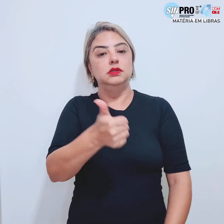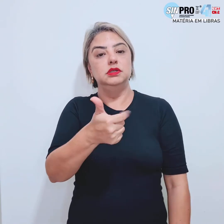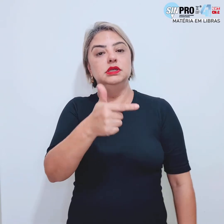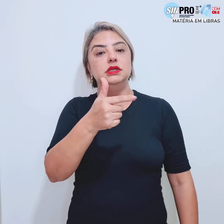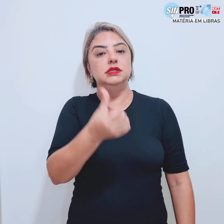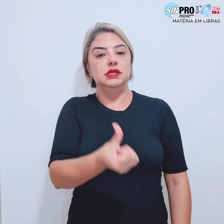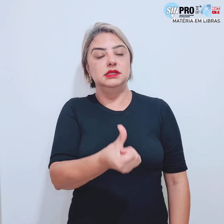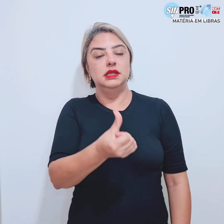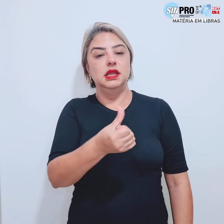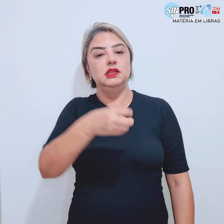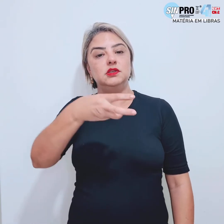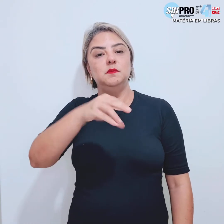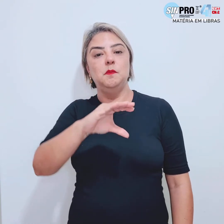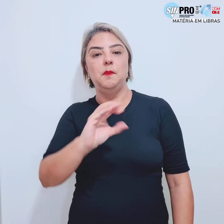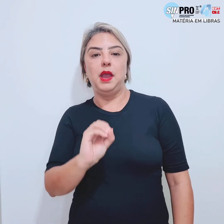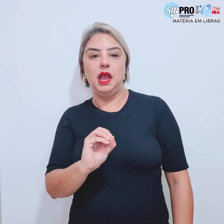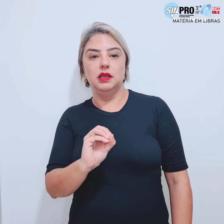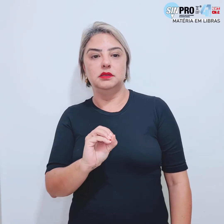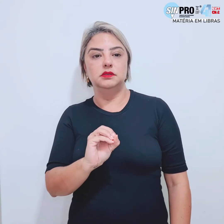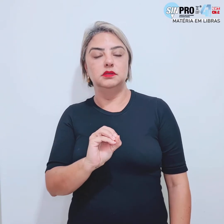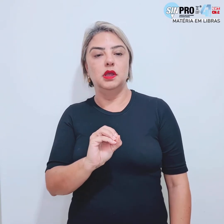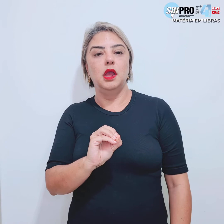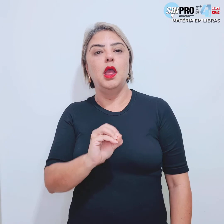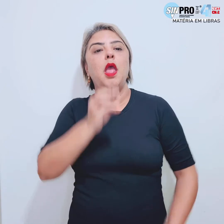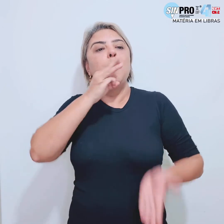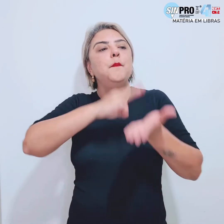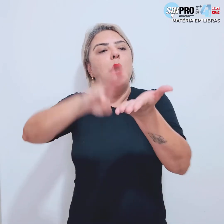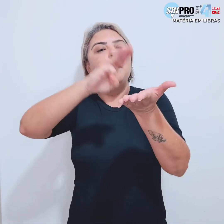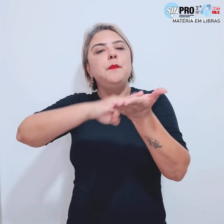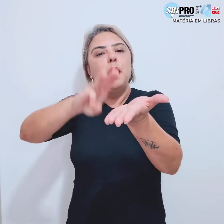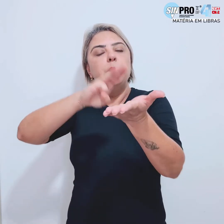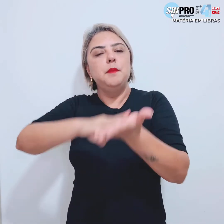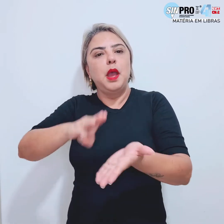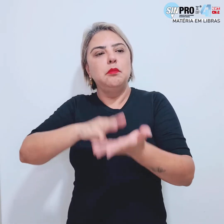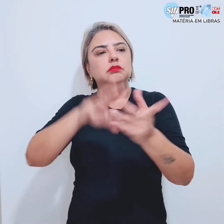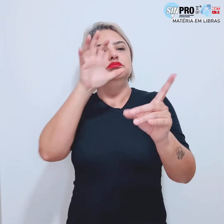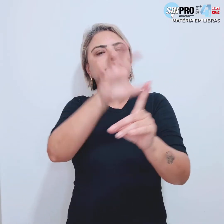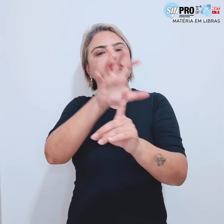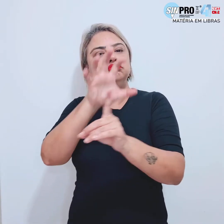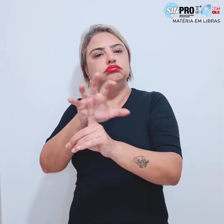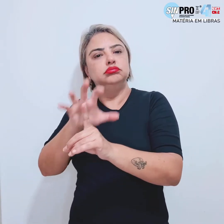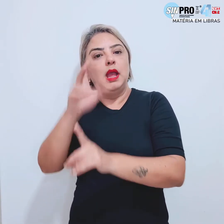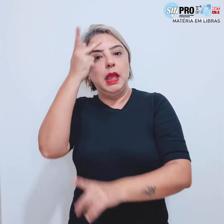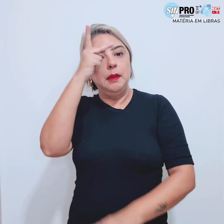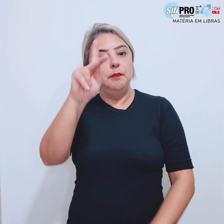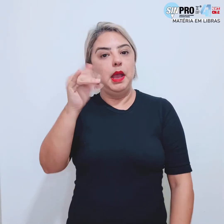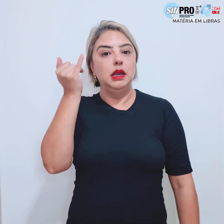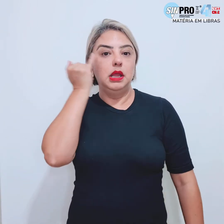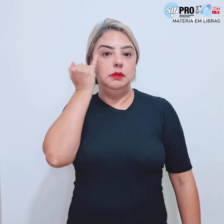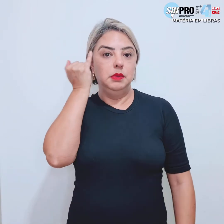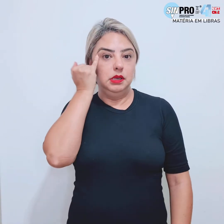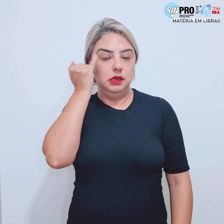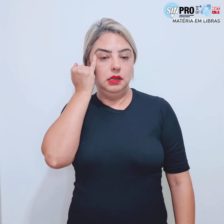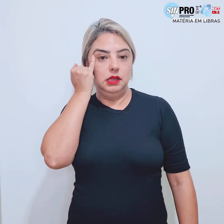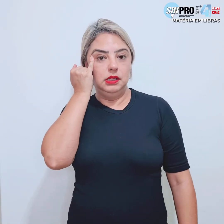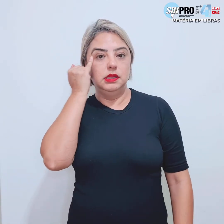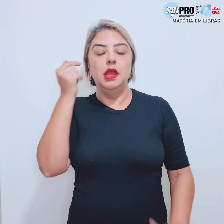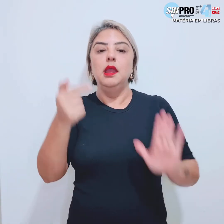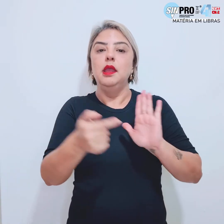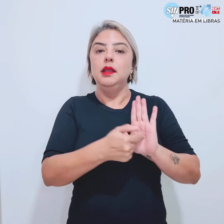dia 16 de março, enviando mensagens de pressão ao governador.